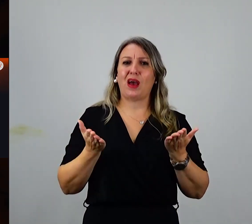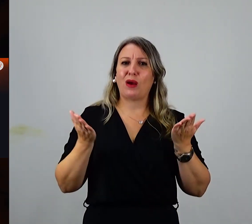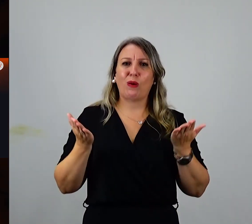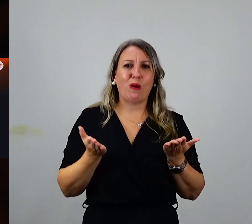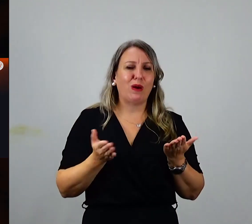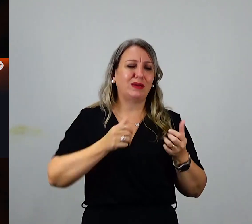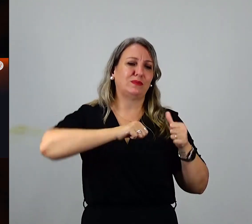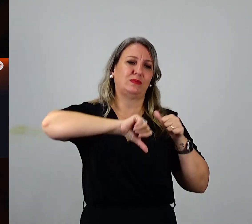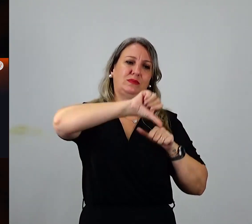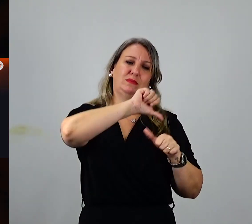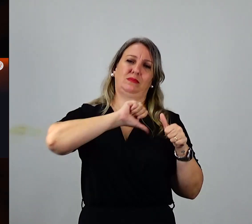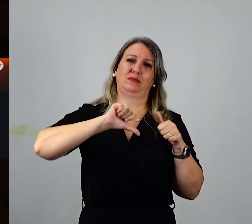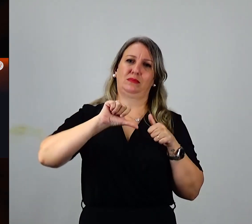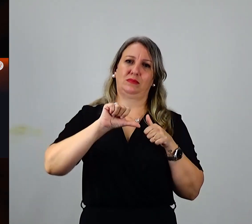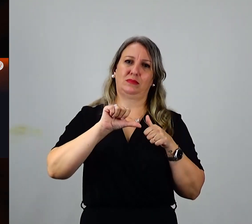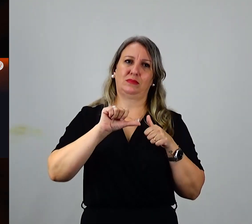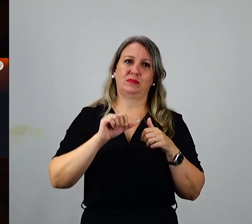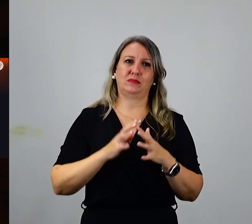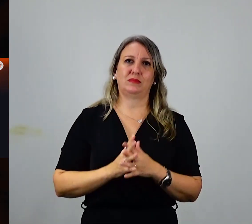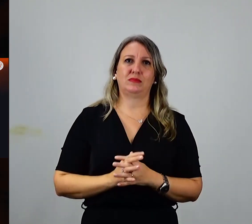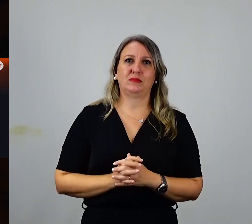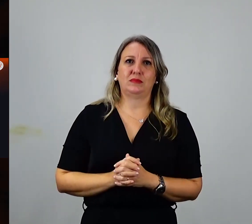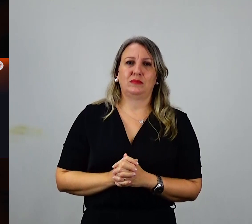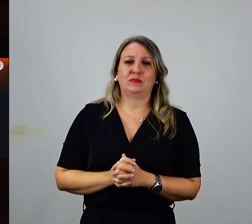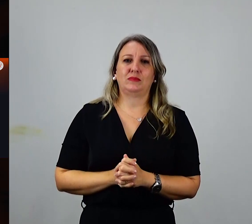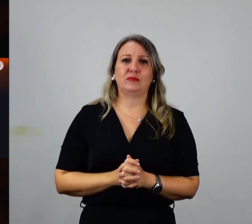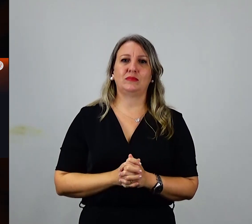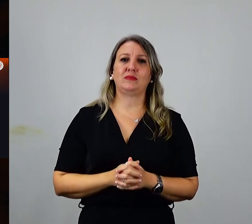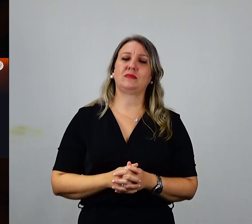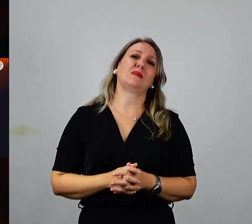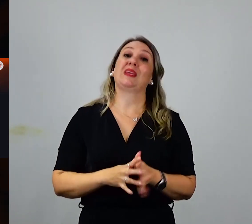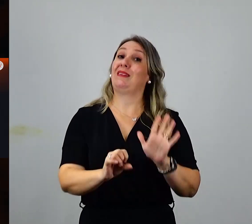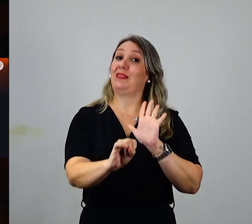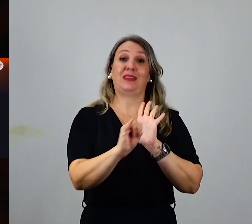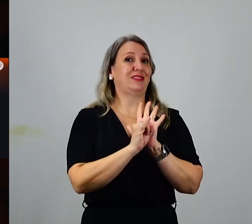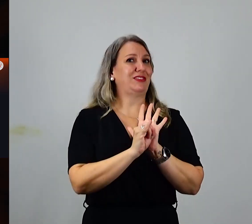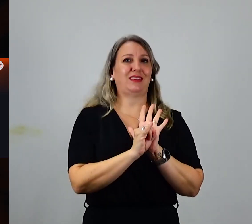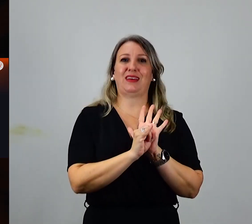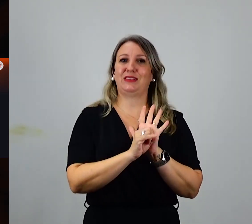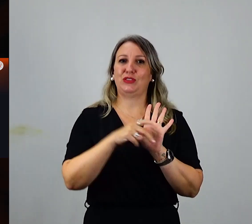Lembre-se, é questão de tempo só, mas não é mais a sua identidade.